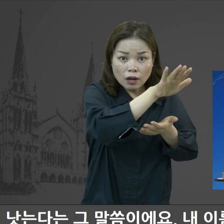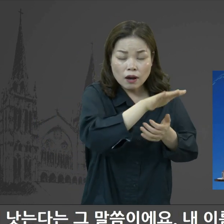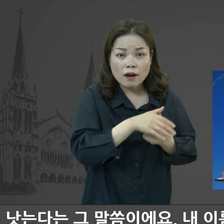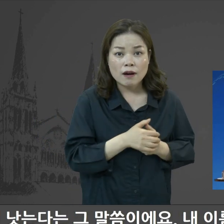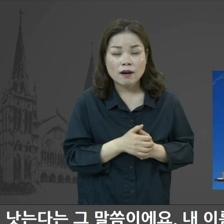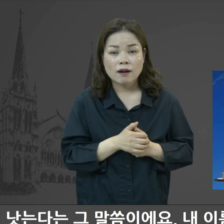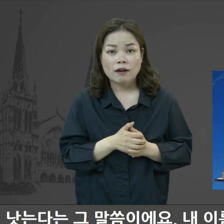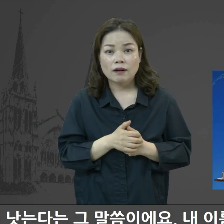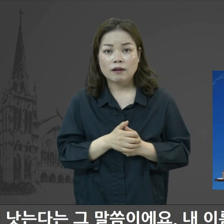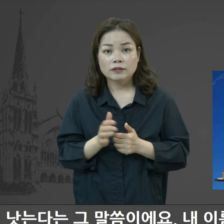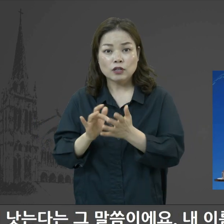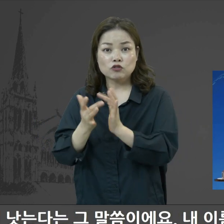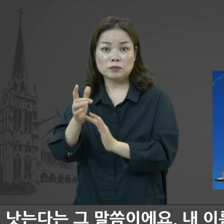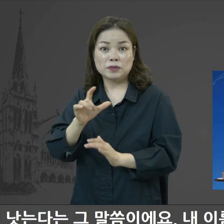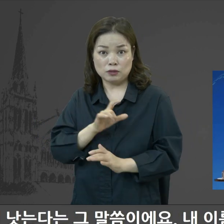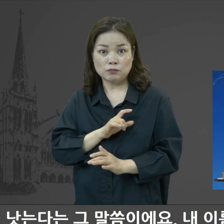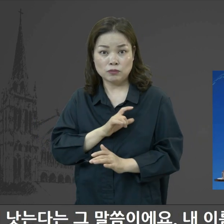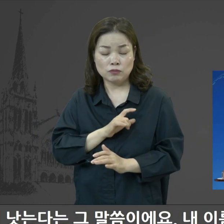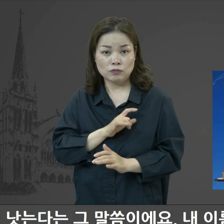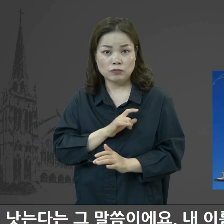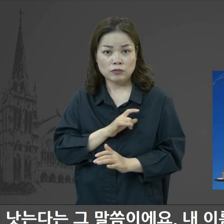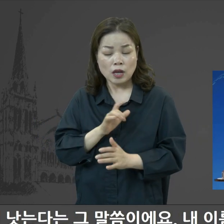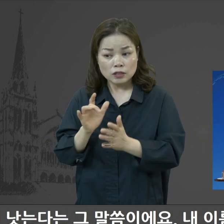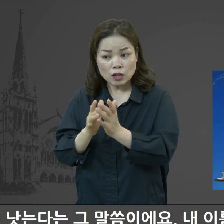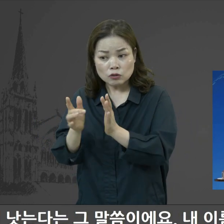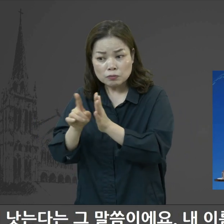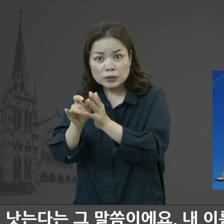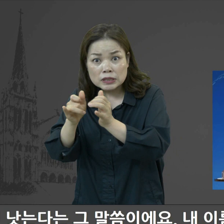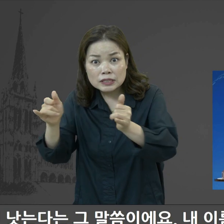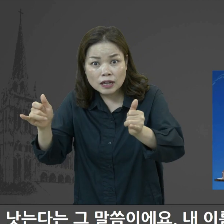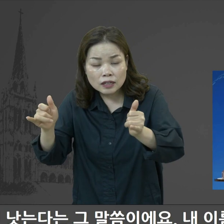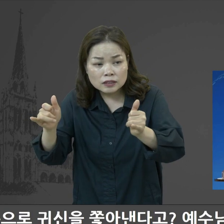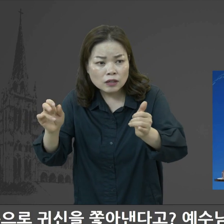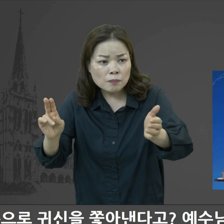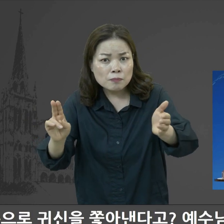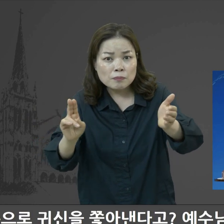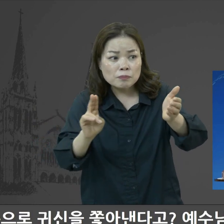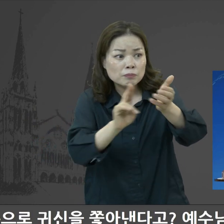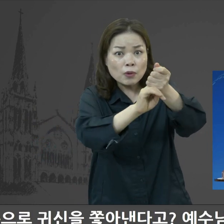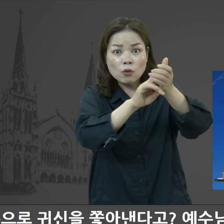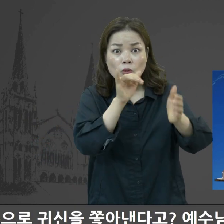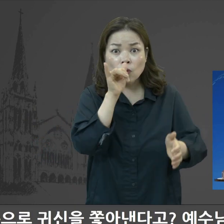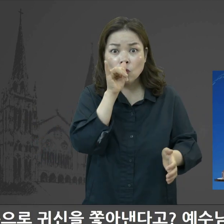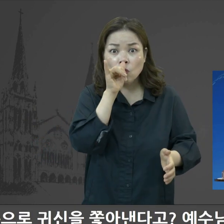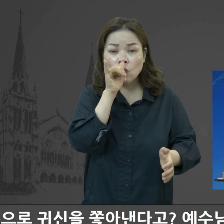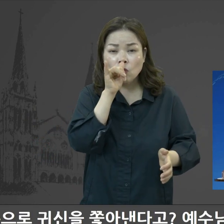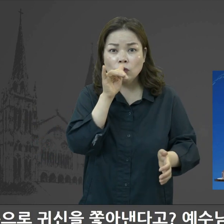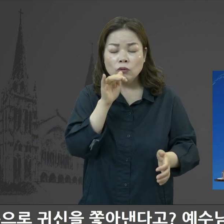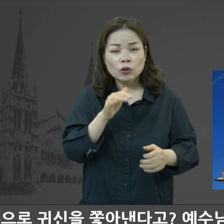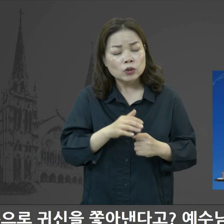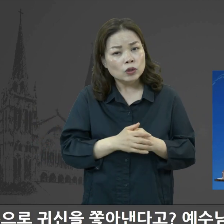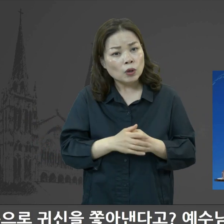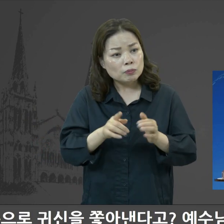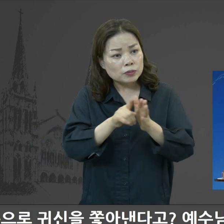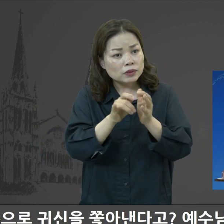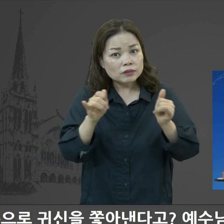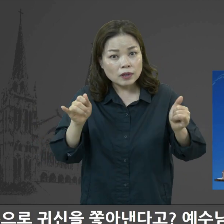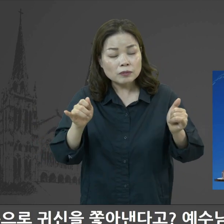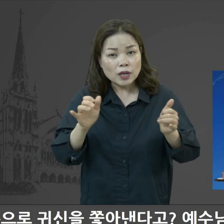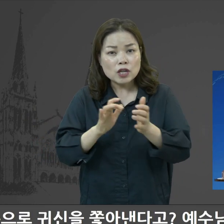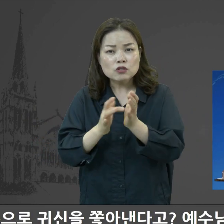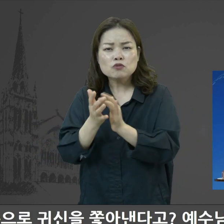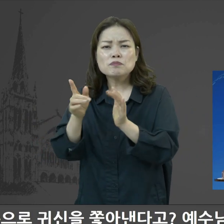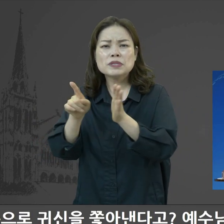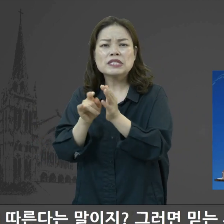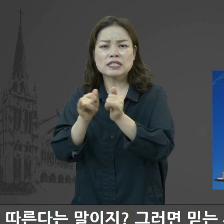쫓아낸다고? 어머 예수님을 믿는 사람들에게 이런 표적이 따른단 말이지. 어머 그러면 믿는 자들이라면 예수